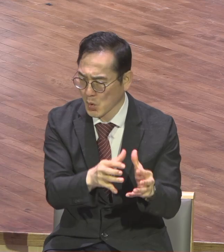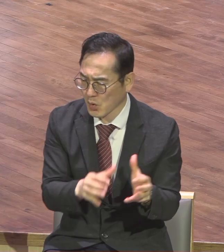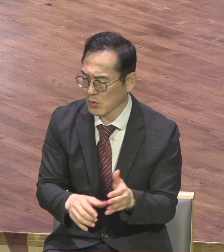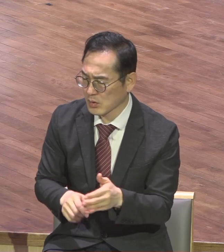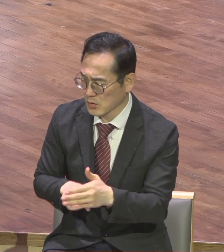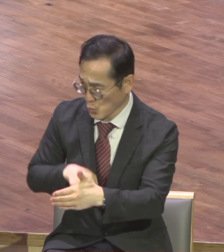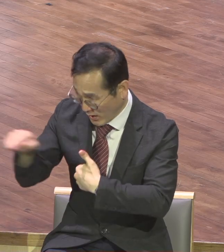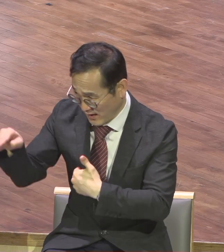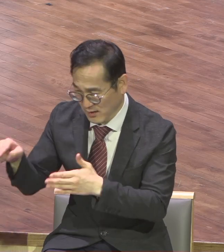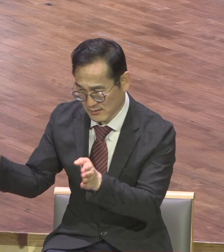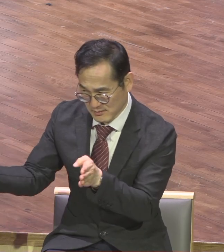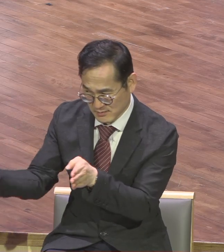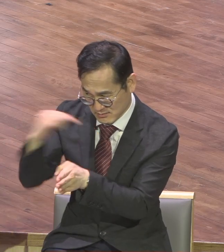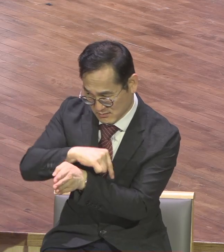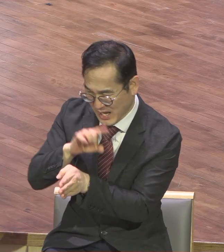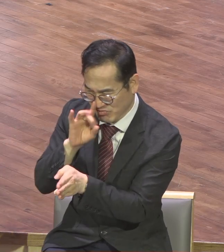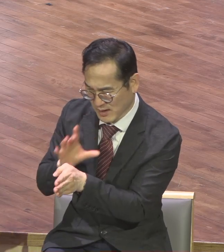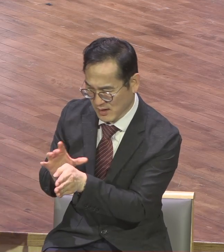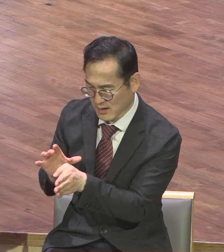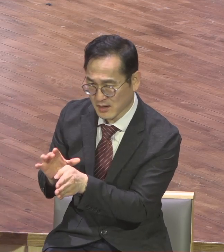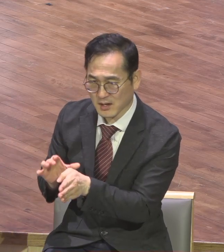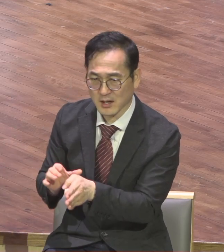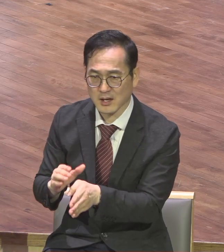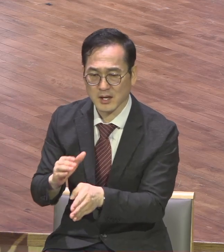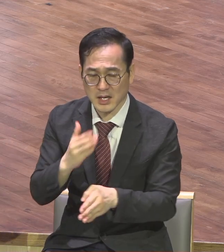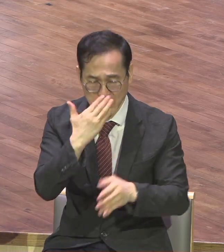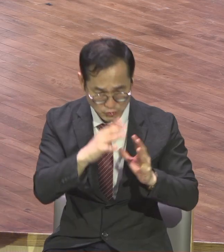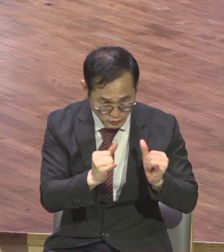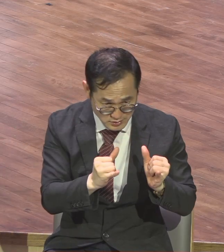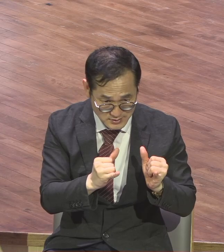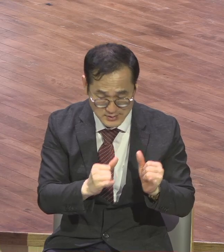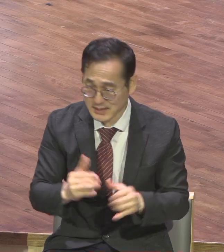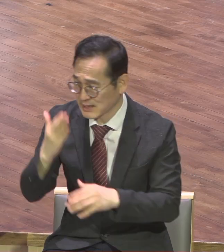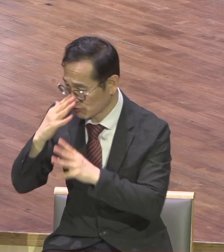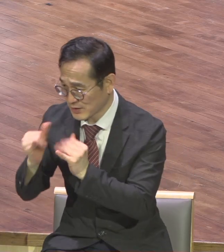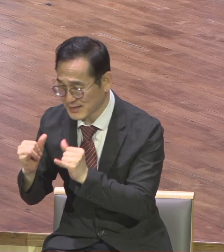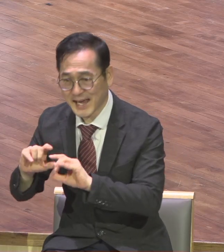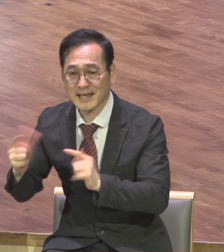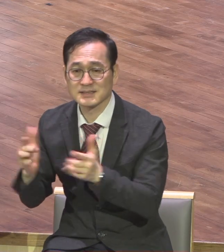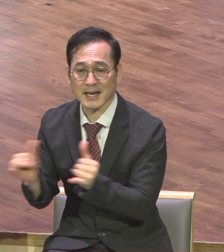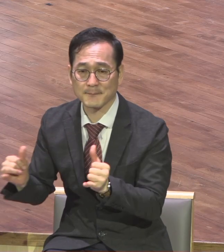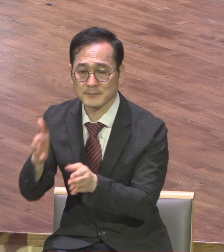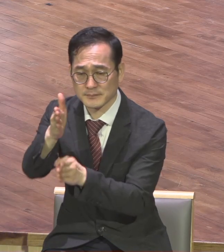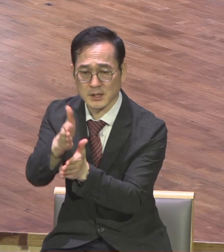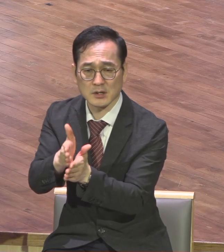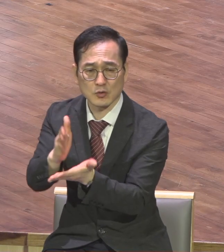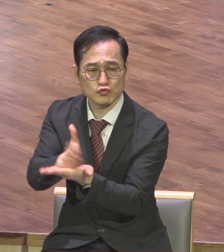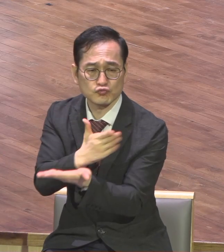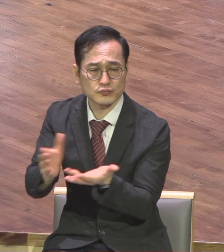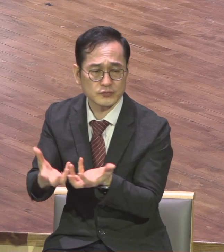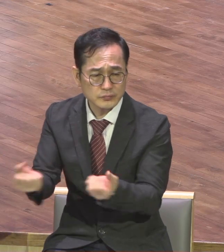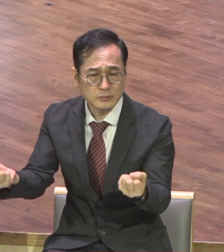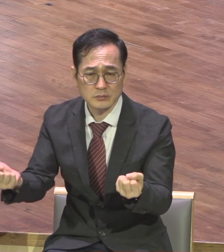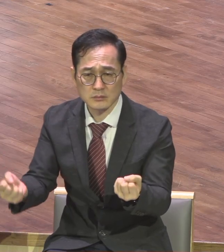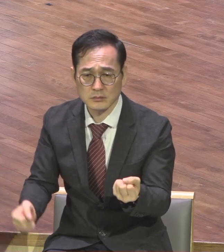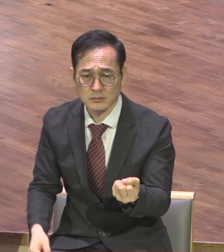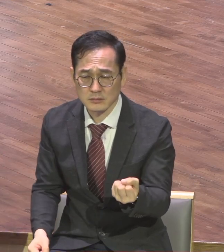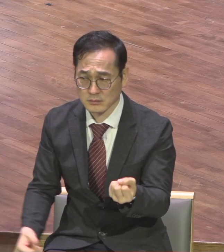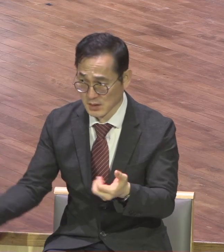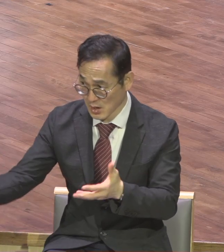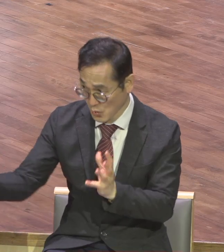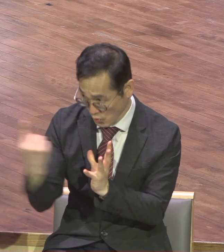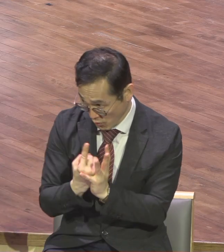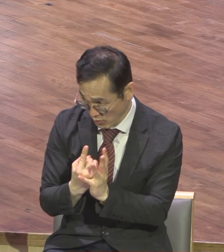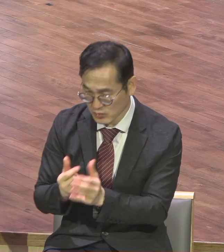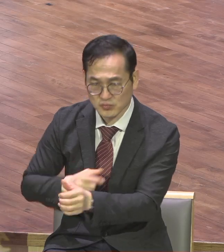철저하게 모여 유대인과 이방인을 구분했습니다. 이방인이 유대인들 모임에 들어왔다 죽이는 겁니다. 그 정도로